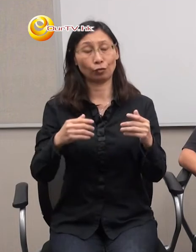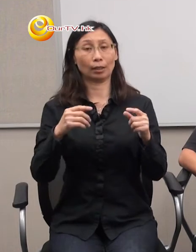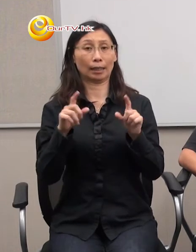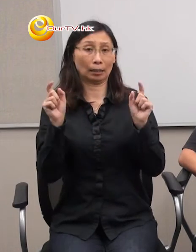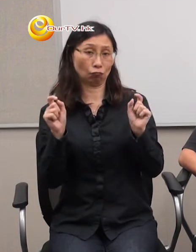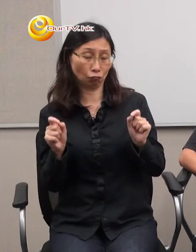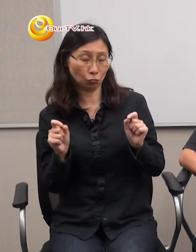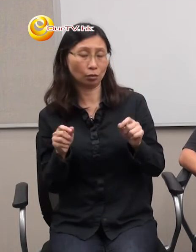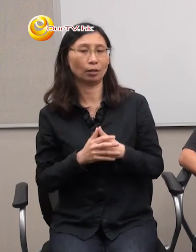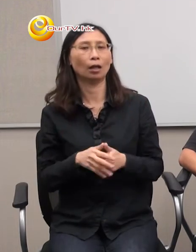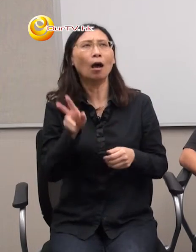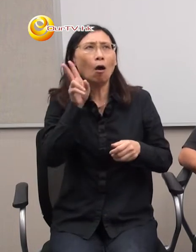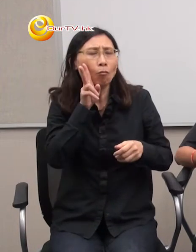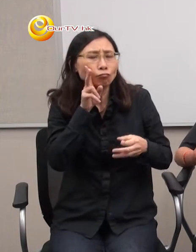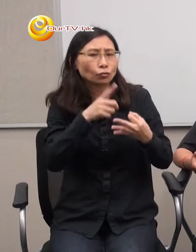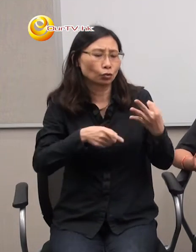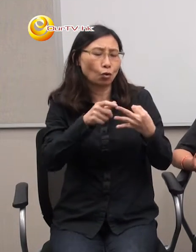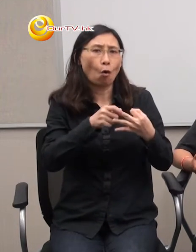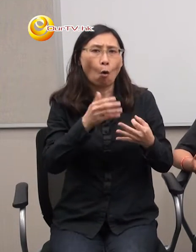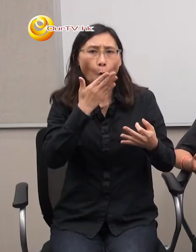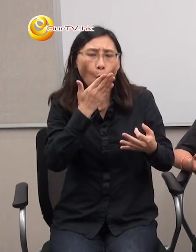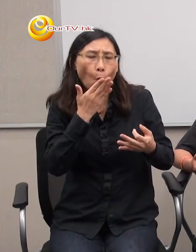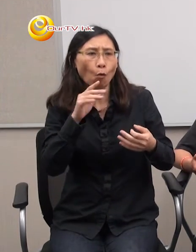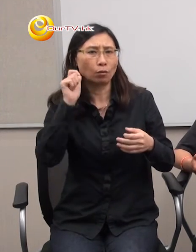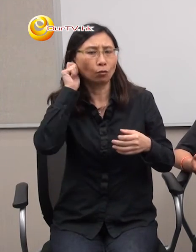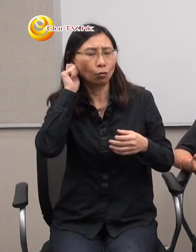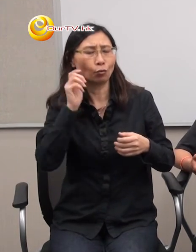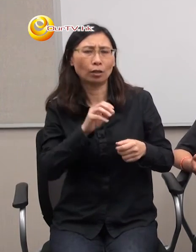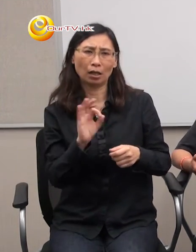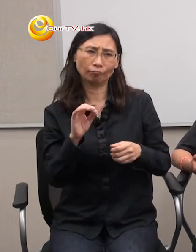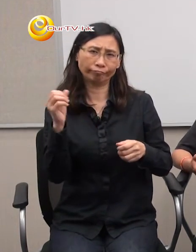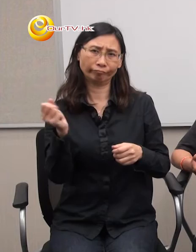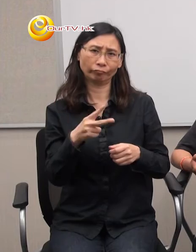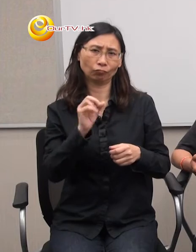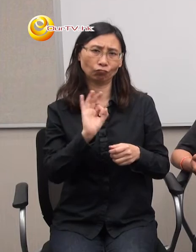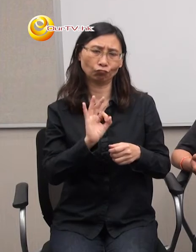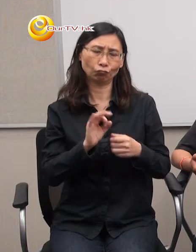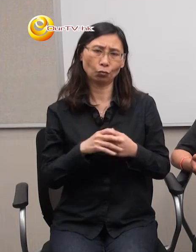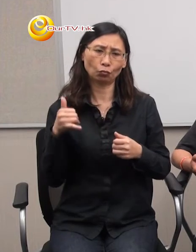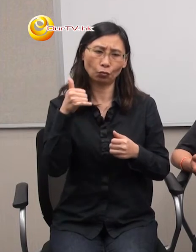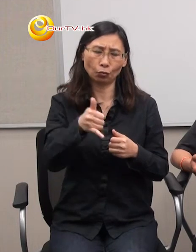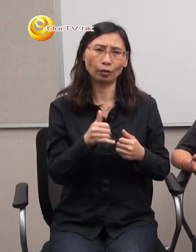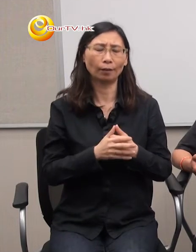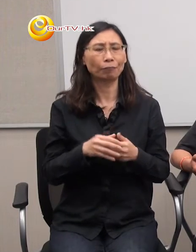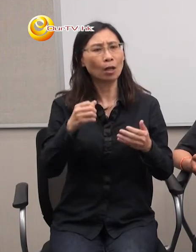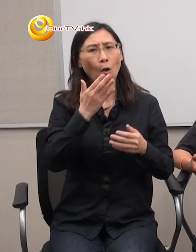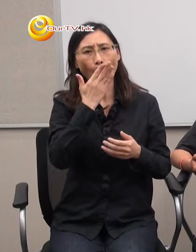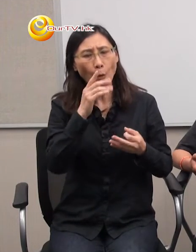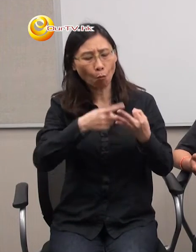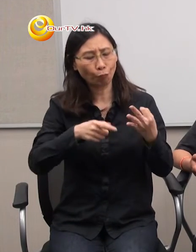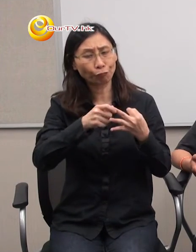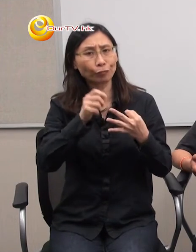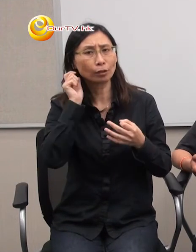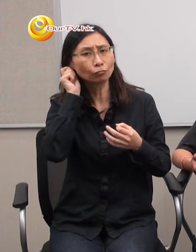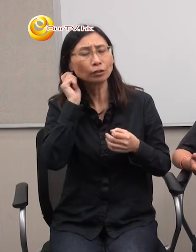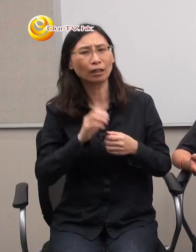啦，好似話何秀蘭都冇嘅，咁何秀蘭點會整到秩序問題？何秀蘭點會有秩序問題咧？係